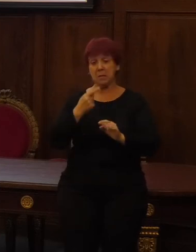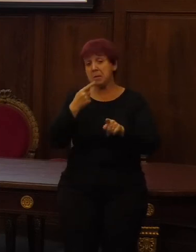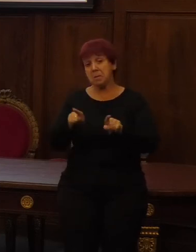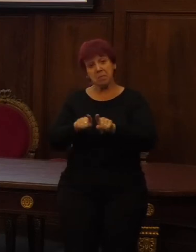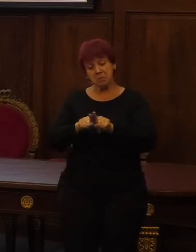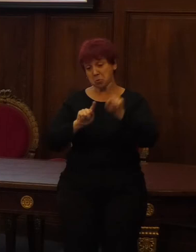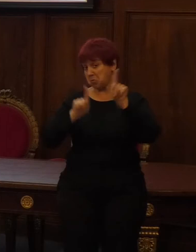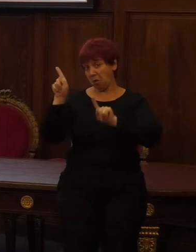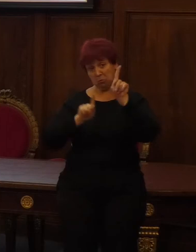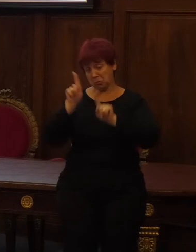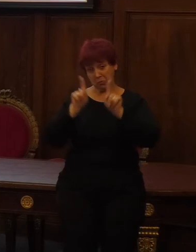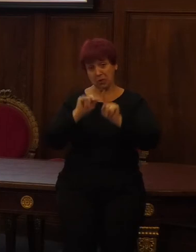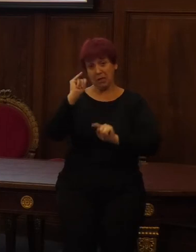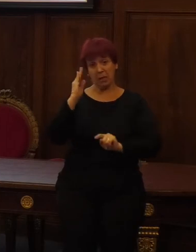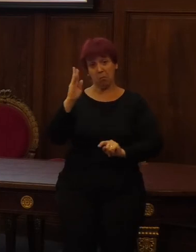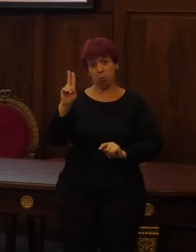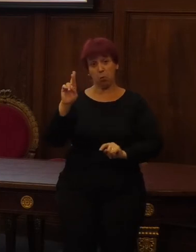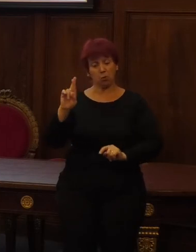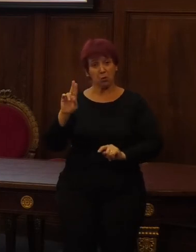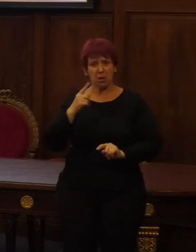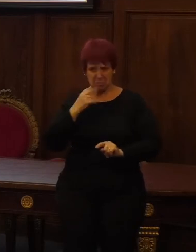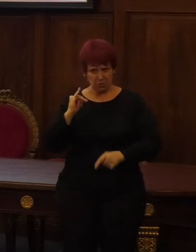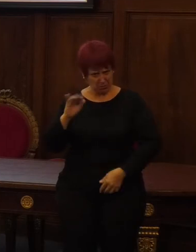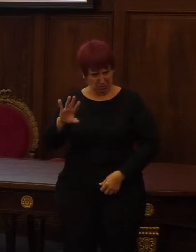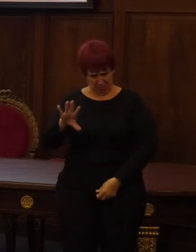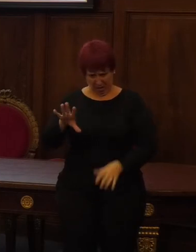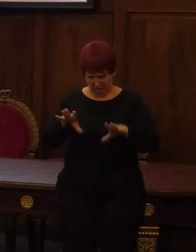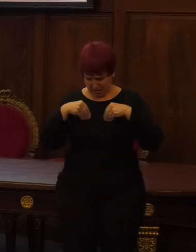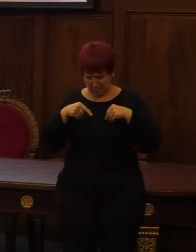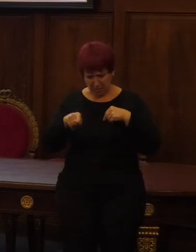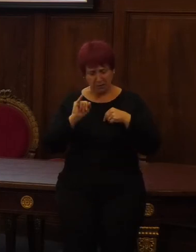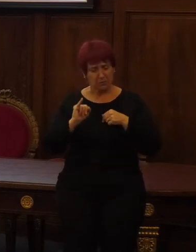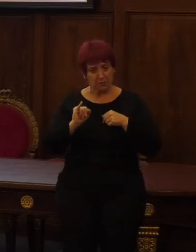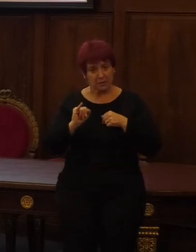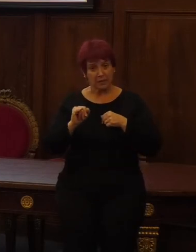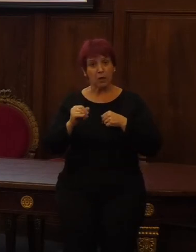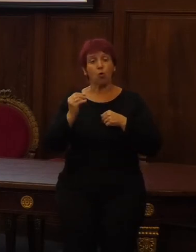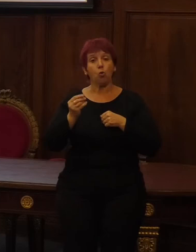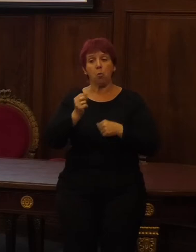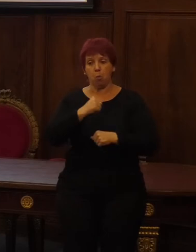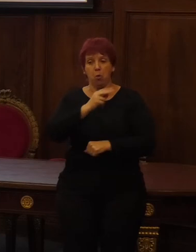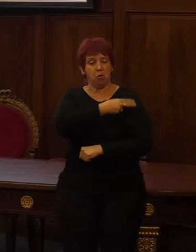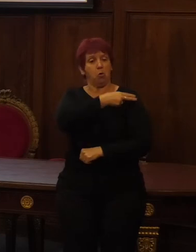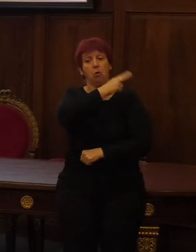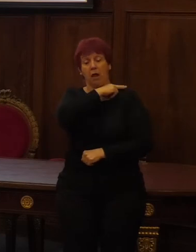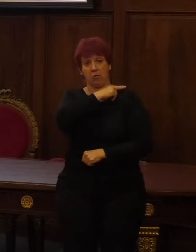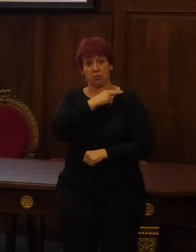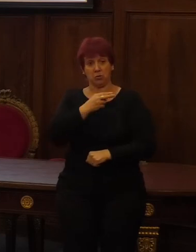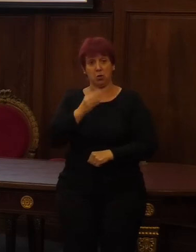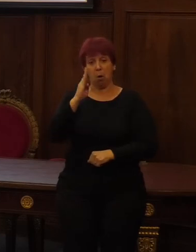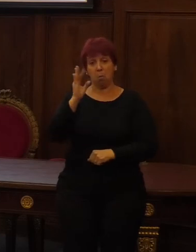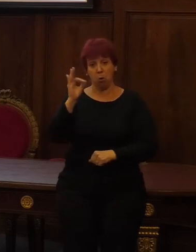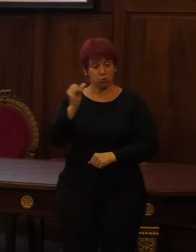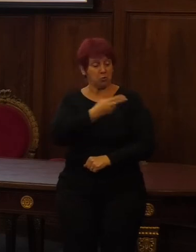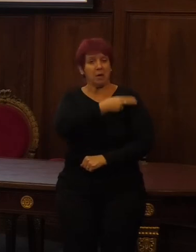Lo mismo con la facultad, con el IPUR. Estaba contemplada la posgraduación. Es decir, cuando hablo de